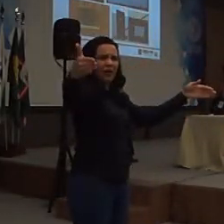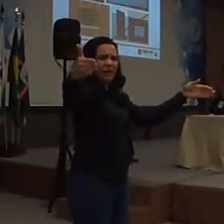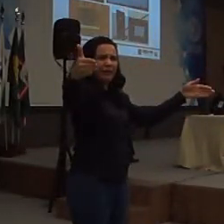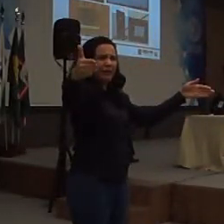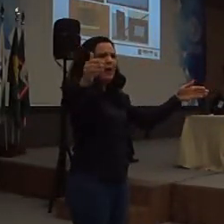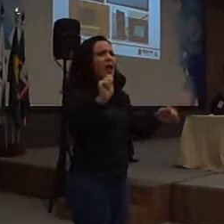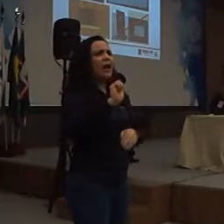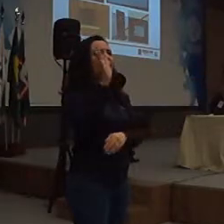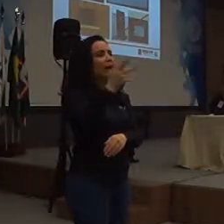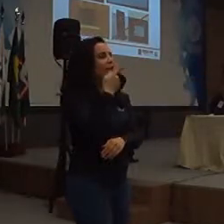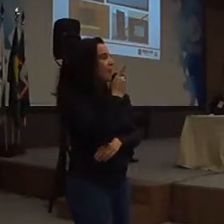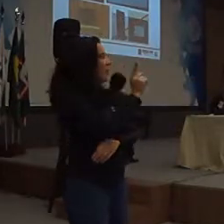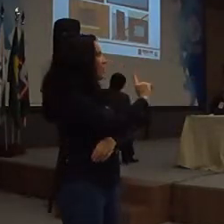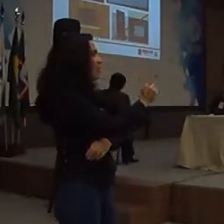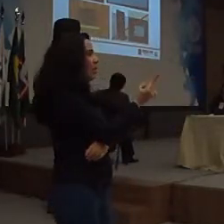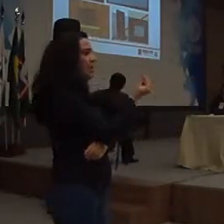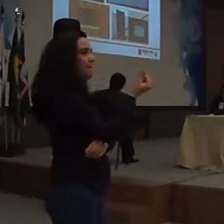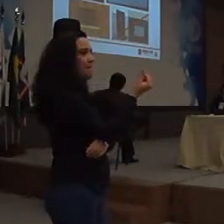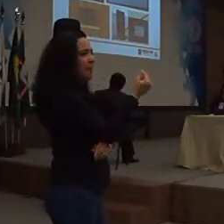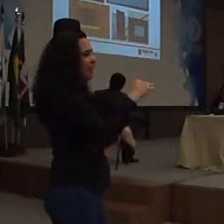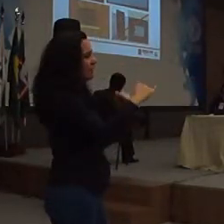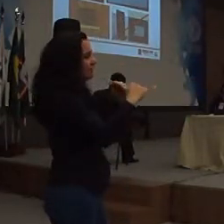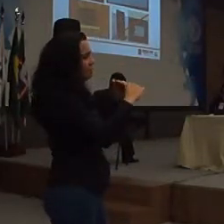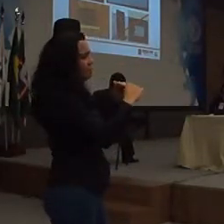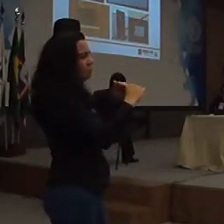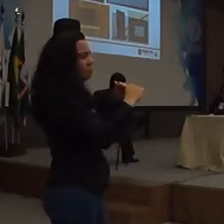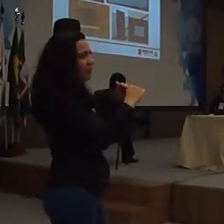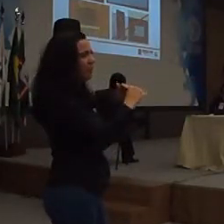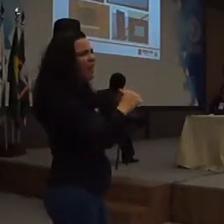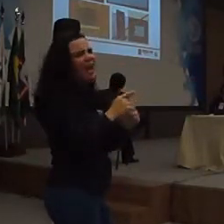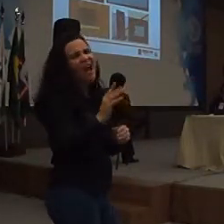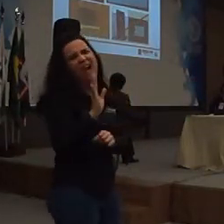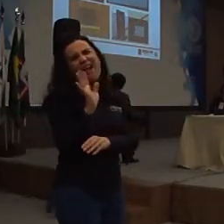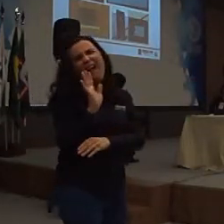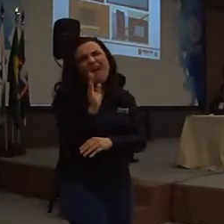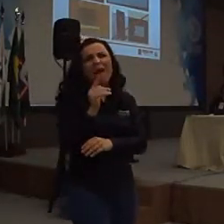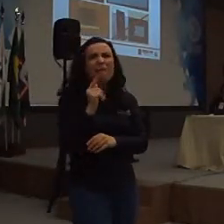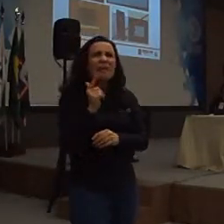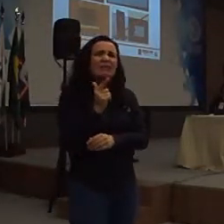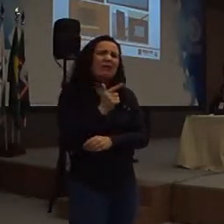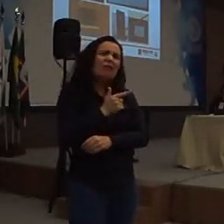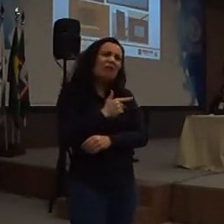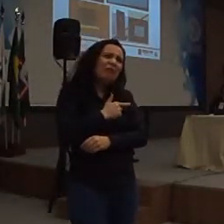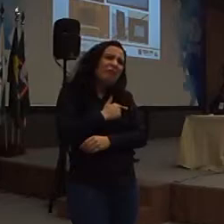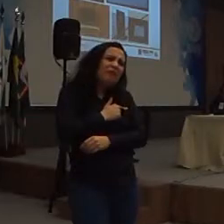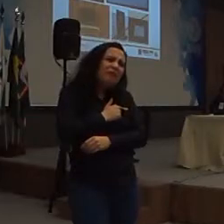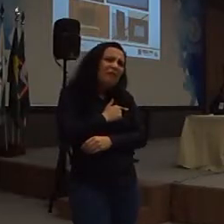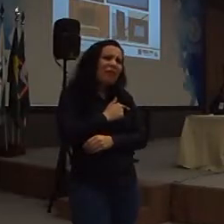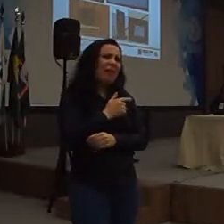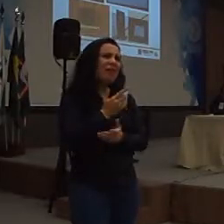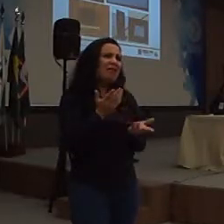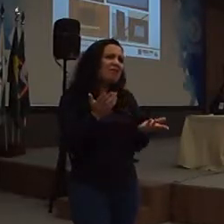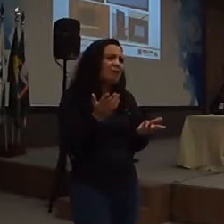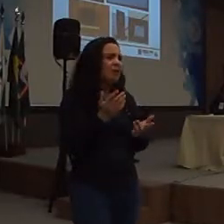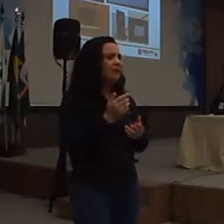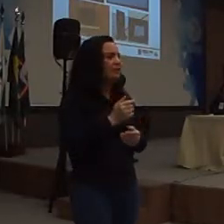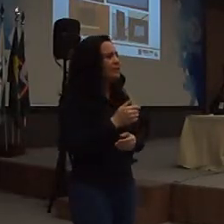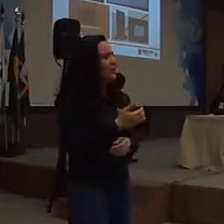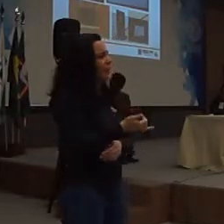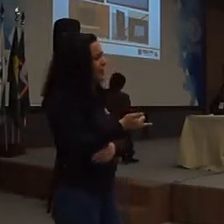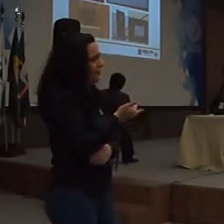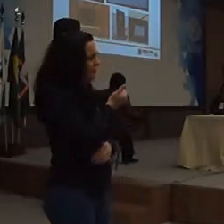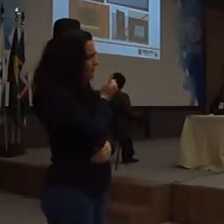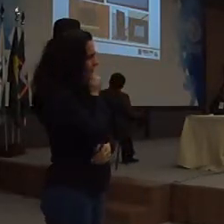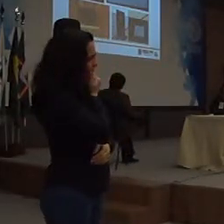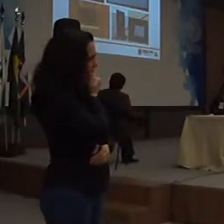não vai ficar bonito, vai abrir para dentro do banheiro. Ah, para fora. Até porque a porta deveria abrir para fora, é mais correto. Eu vou contar aqui uma